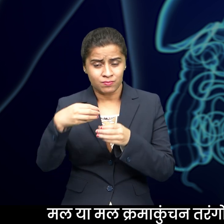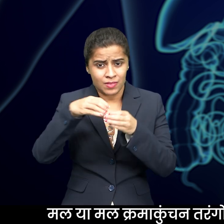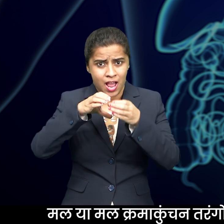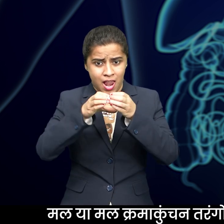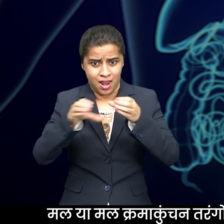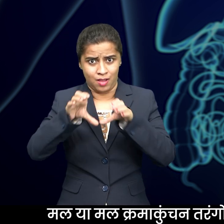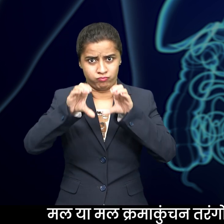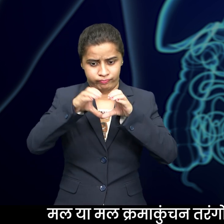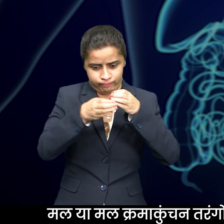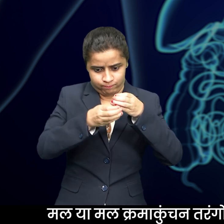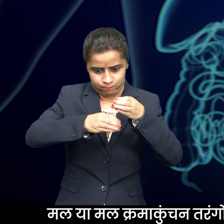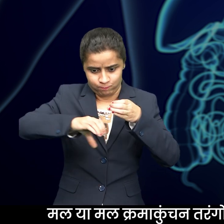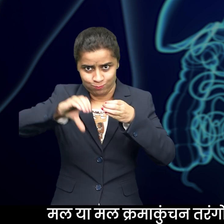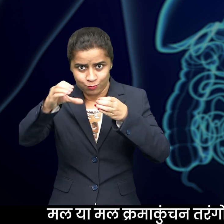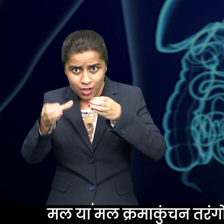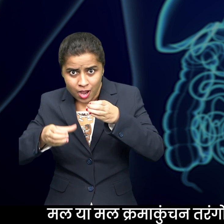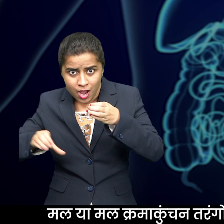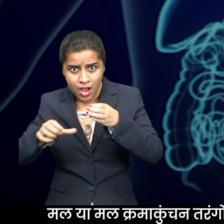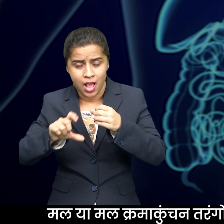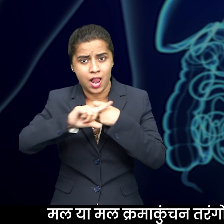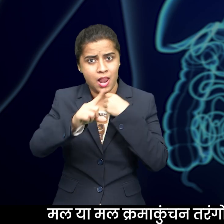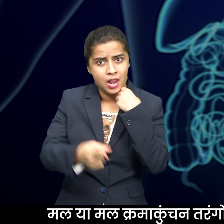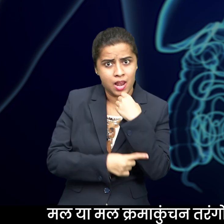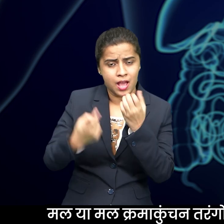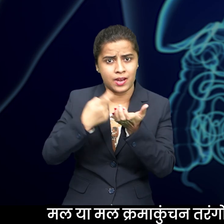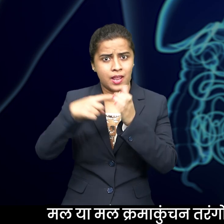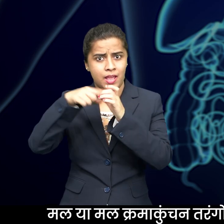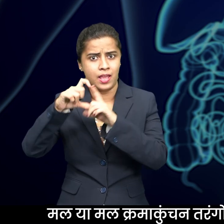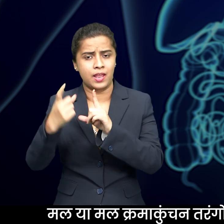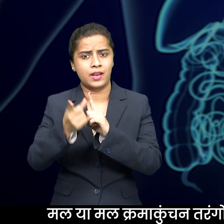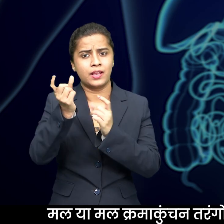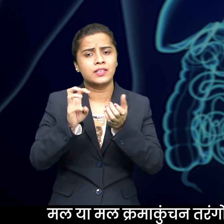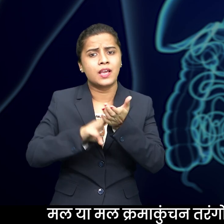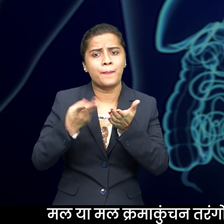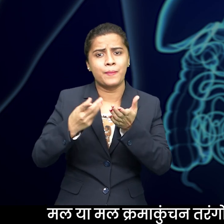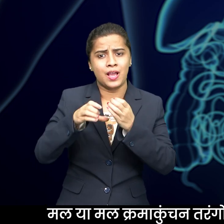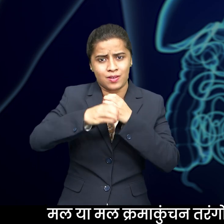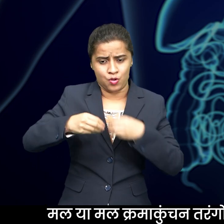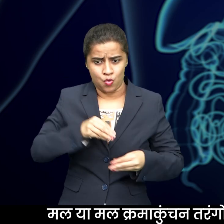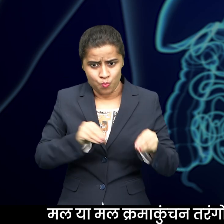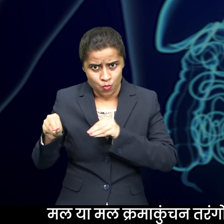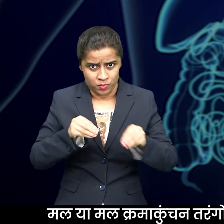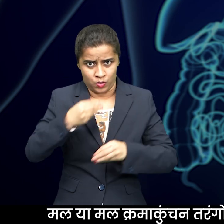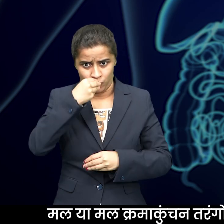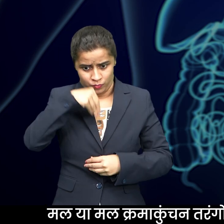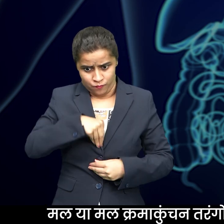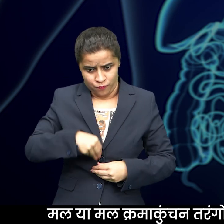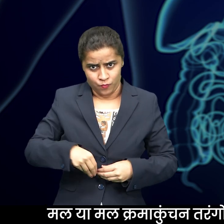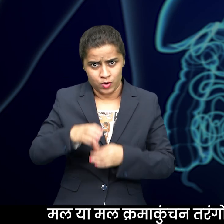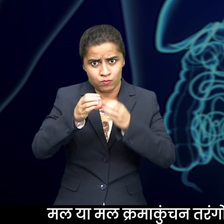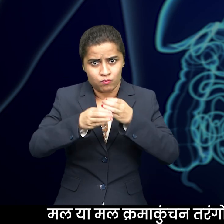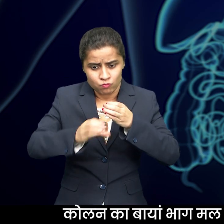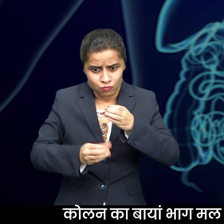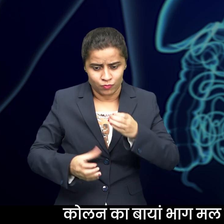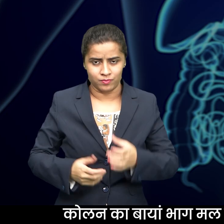मल या मल क्रमाकुंचन तरंगों द्वारा बड़ी आंत या मलाशय तक पहुँचते